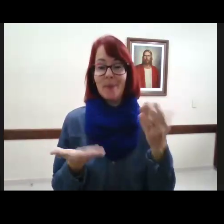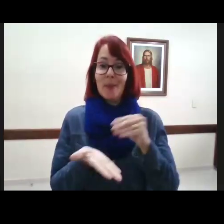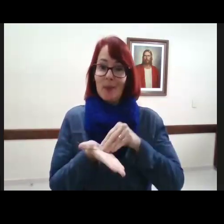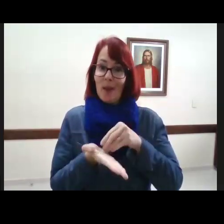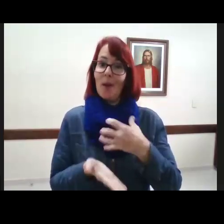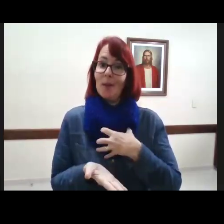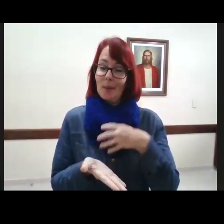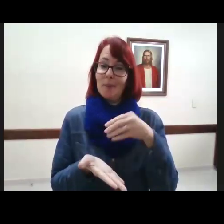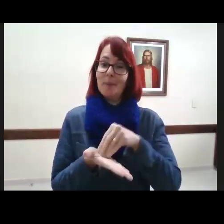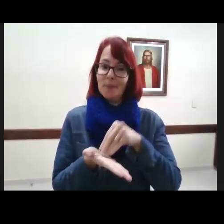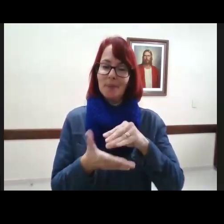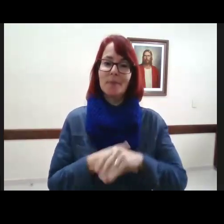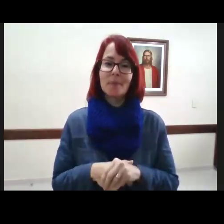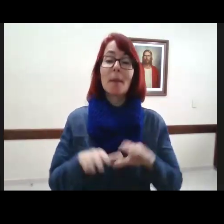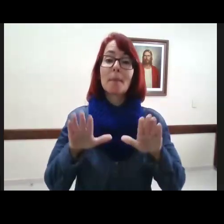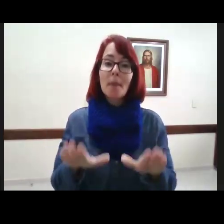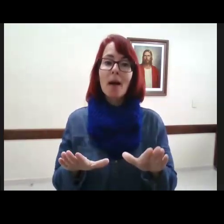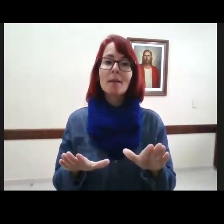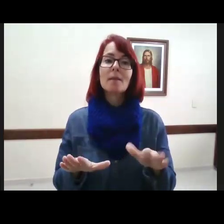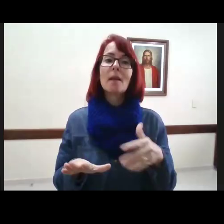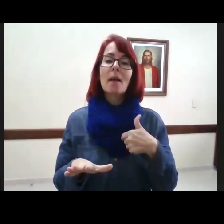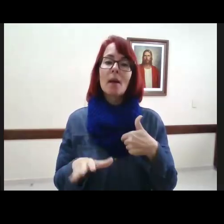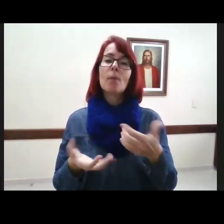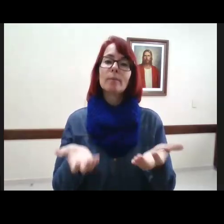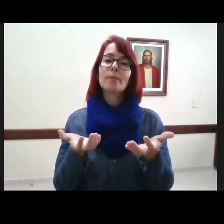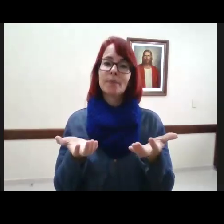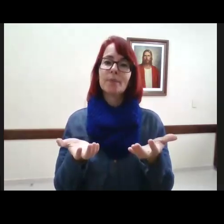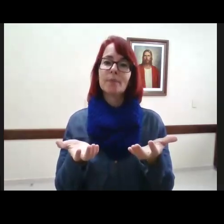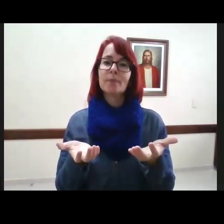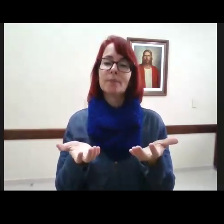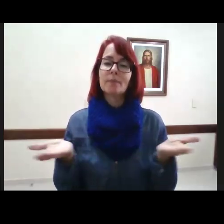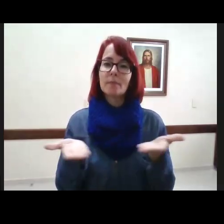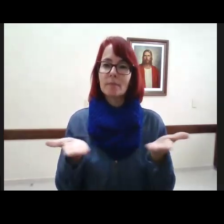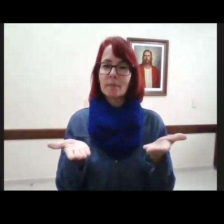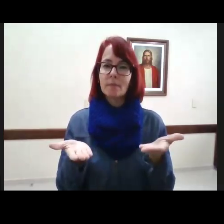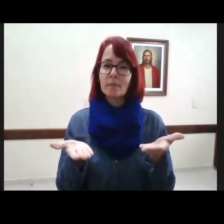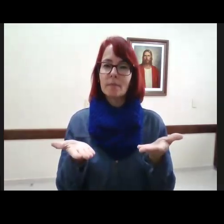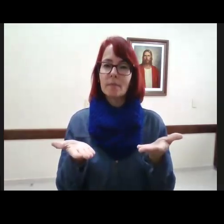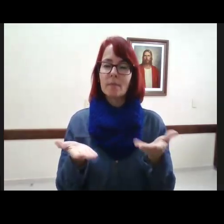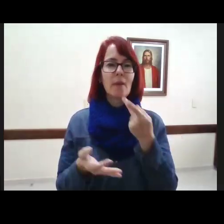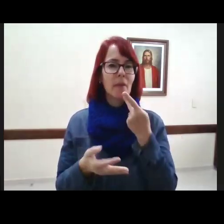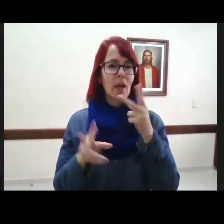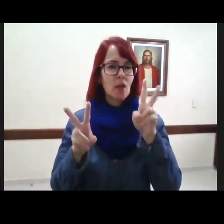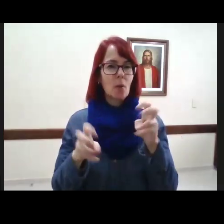Mas eu não poderia vir aqui e deixar de falar o quanto eu tenho sido abençoado